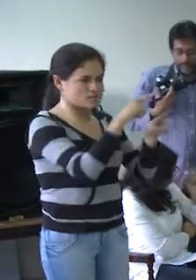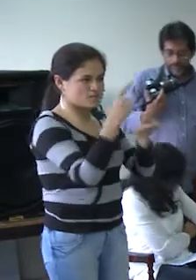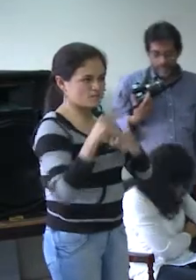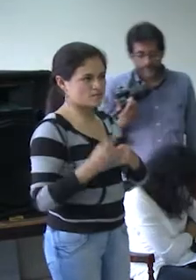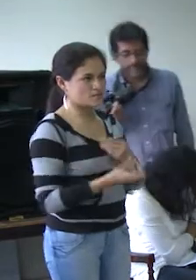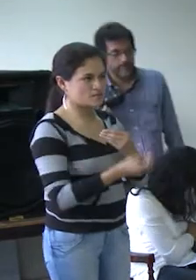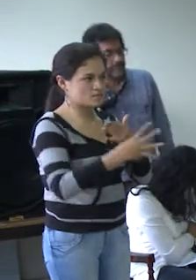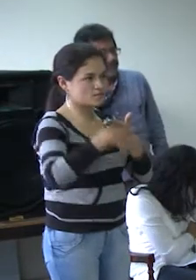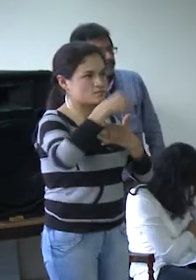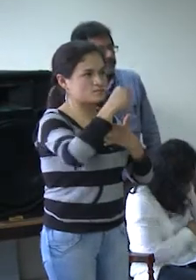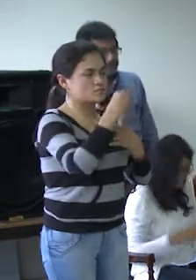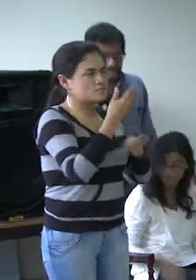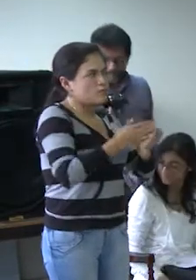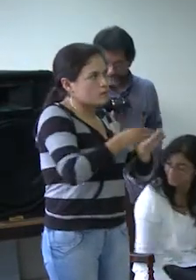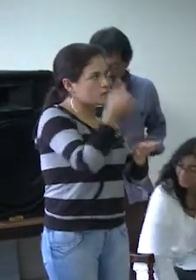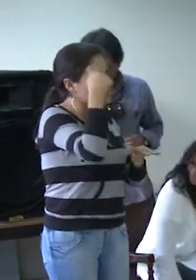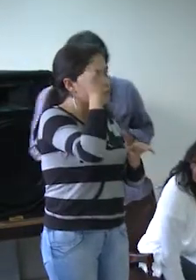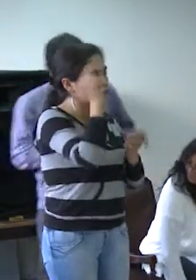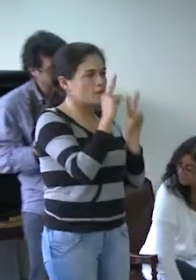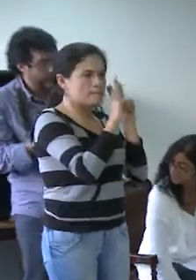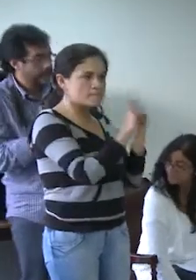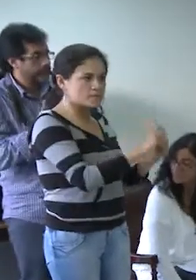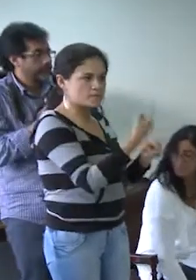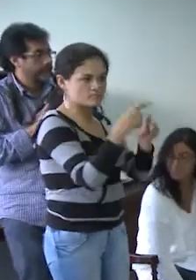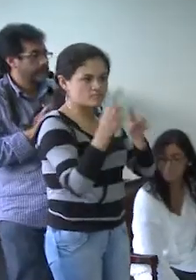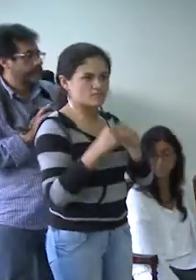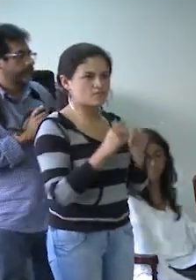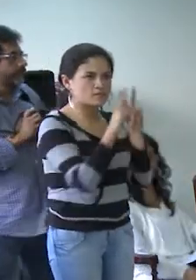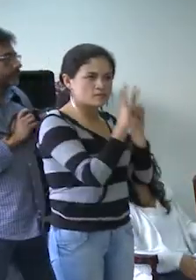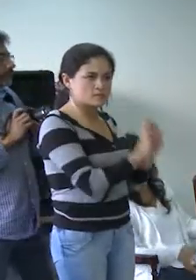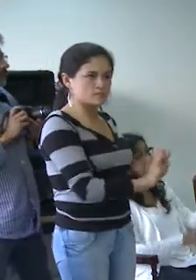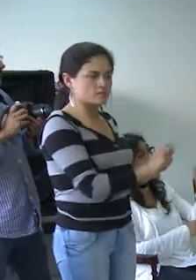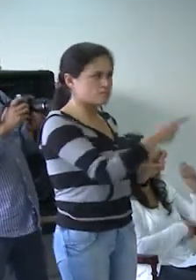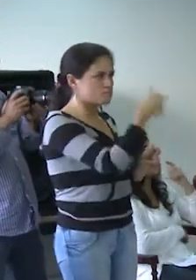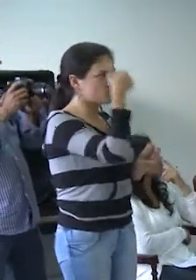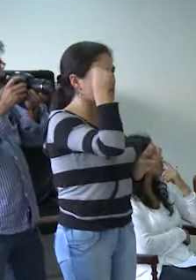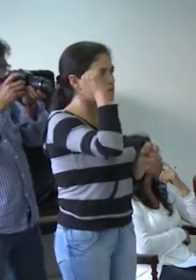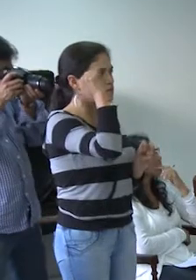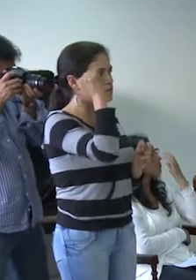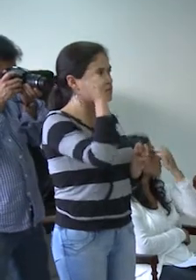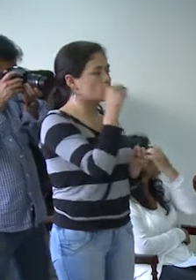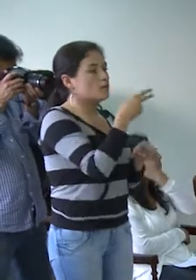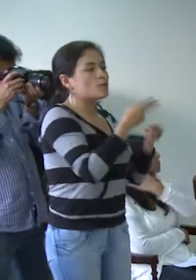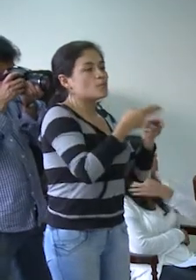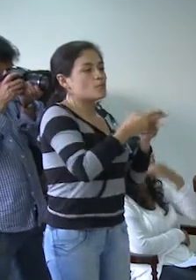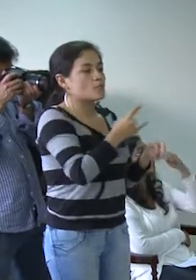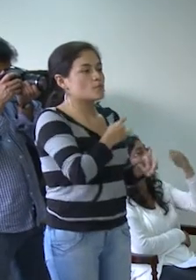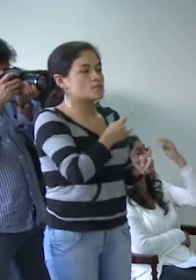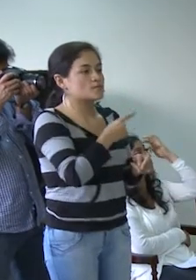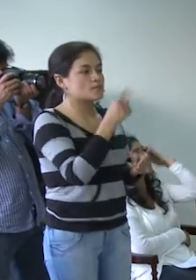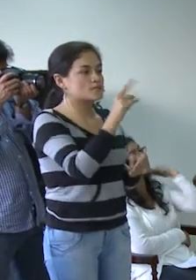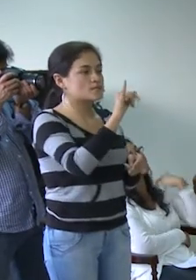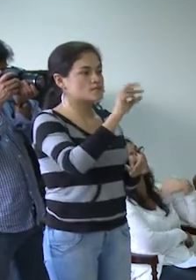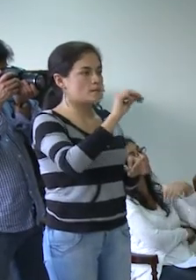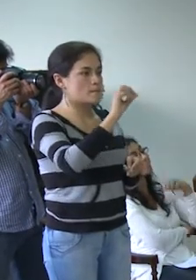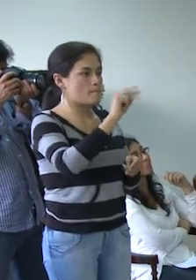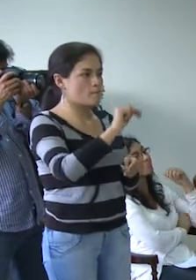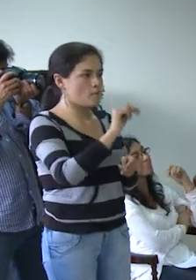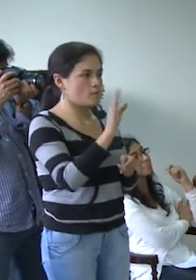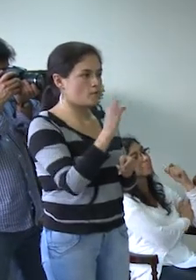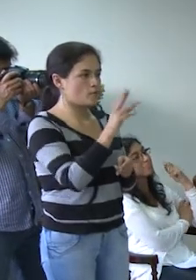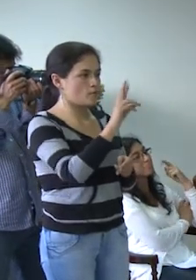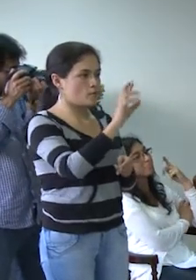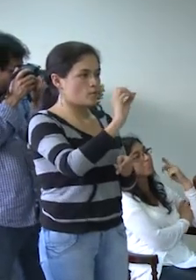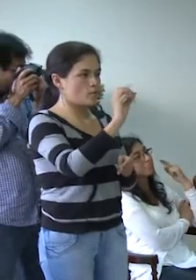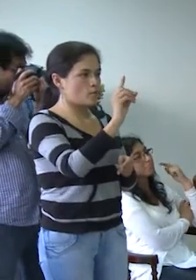indagamos cuáles eran las propuestas que había en distintas partes. Yo me acuerdo que a mí me tocó la Universidad Simón Rodríguez de Venezuela, que para